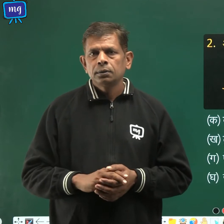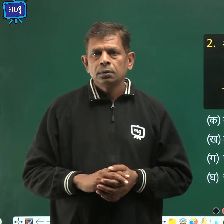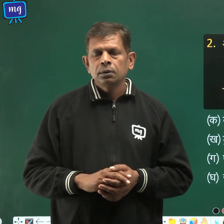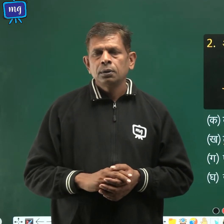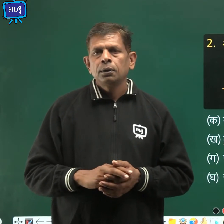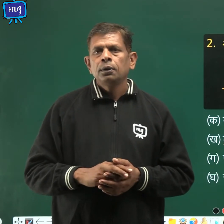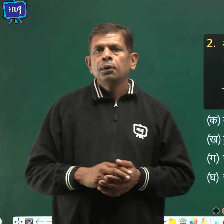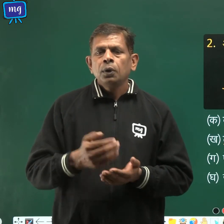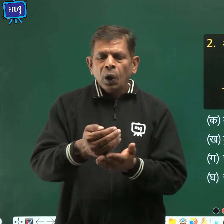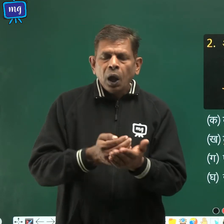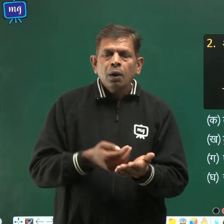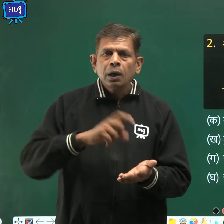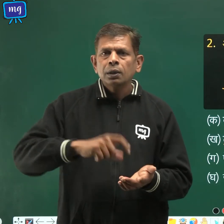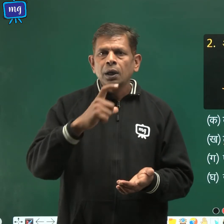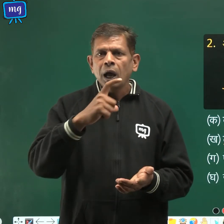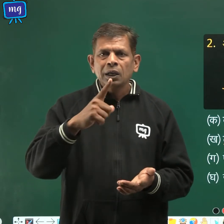लैक्टिक अम्ल,